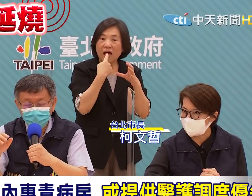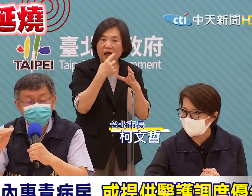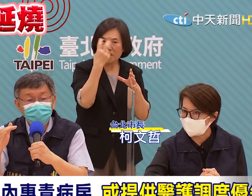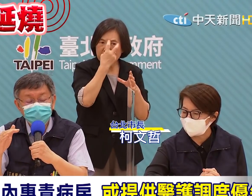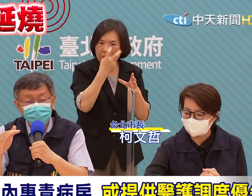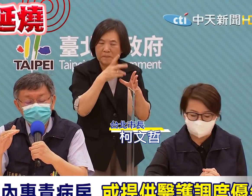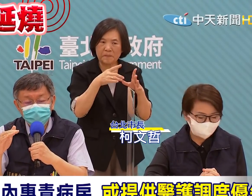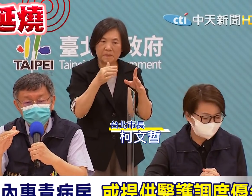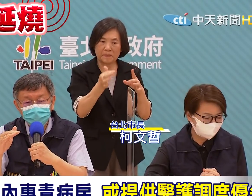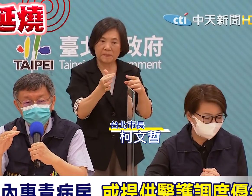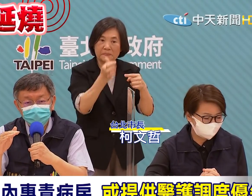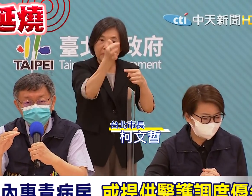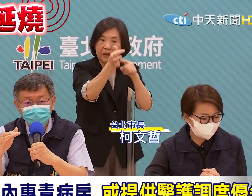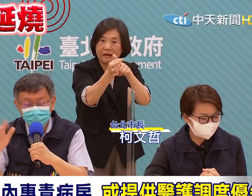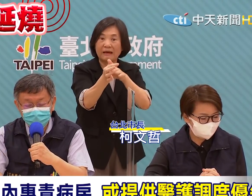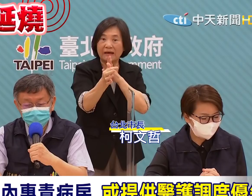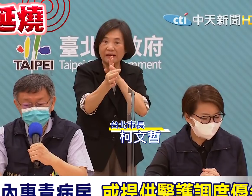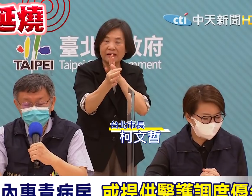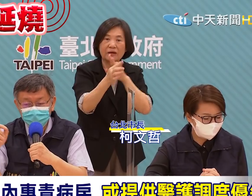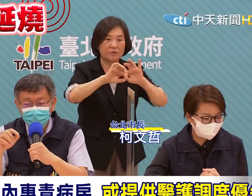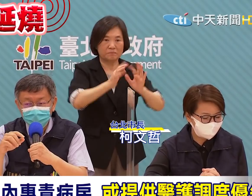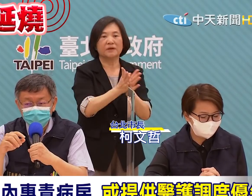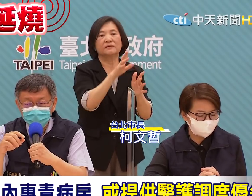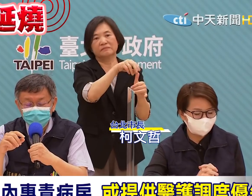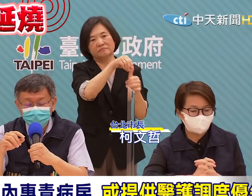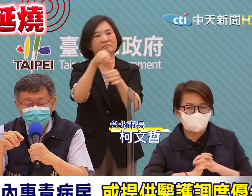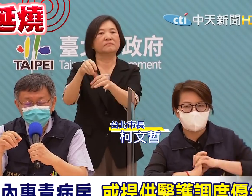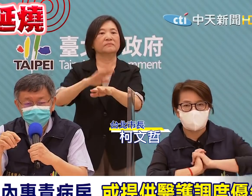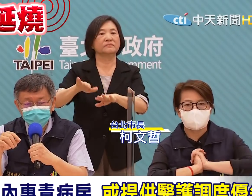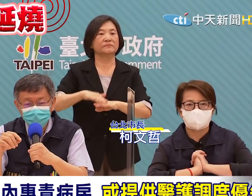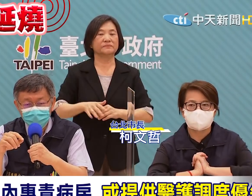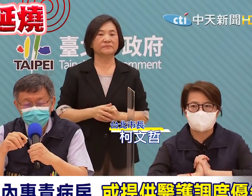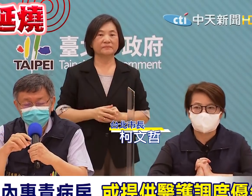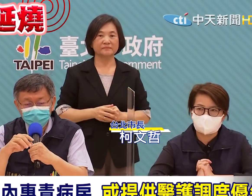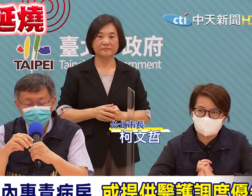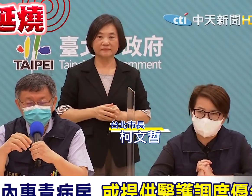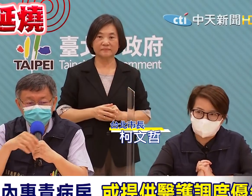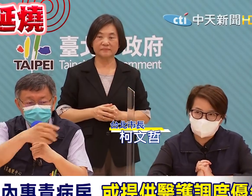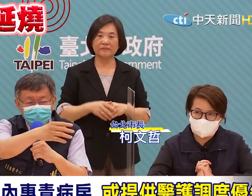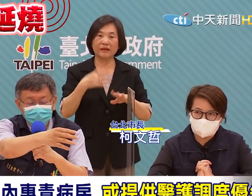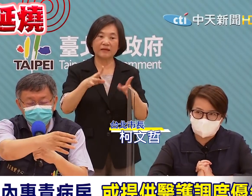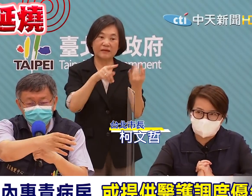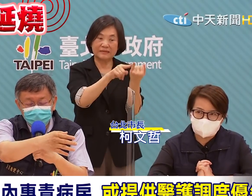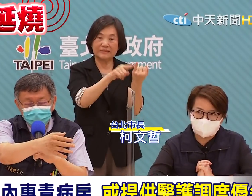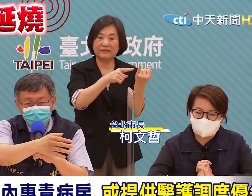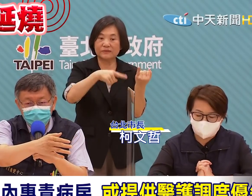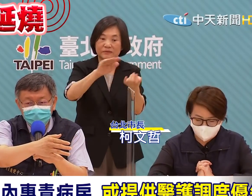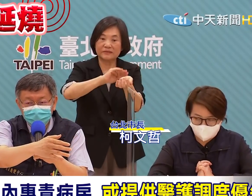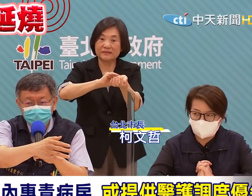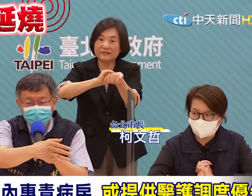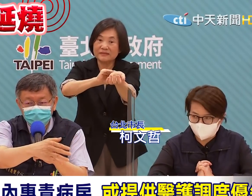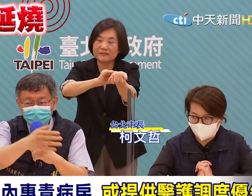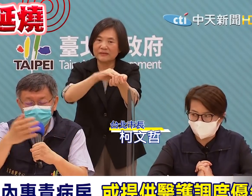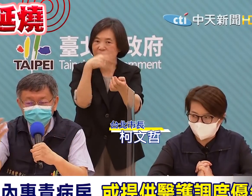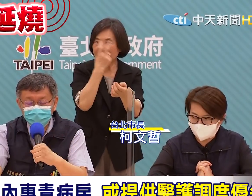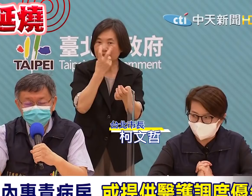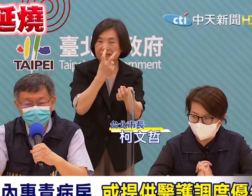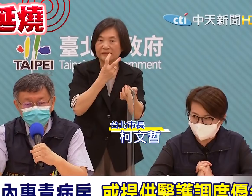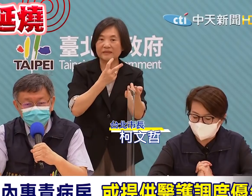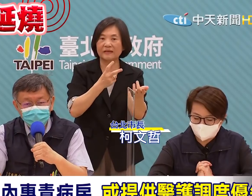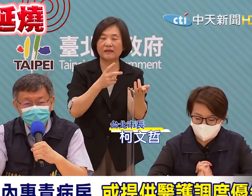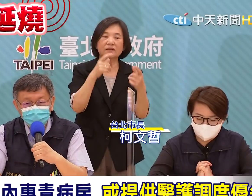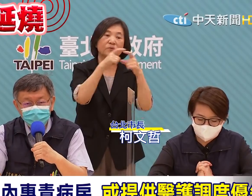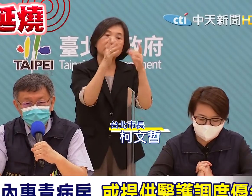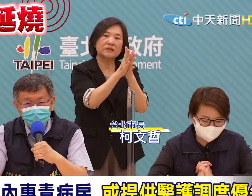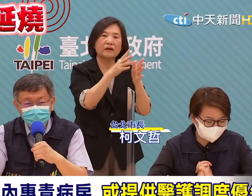阳性了，这个我们就马上处理；另外有一种是他在去医院做检查，那也许回到家